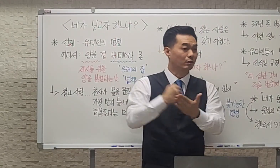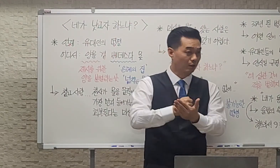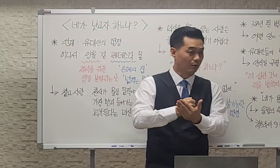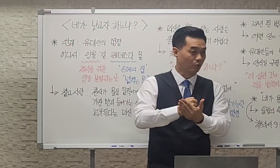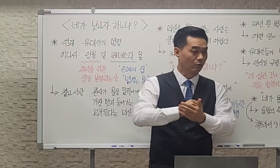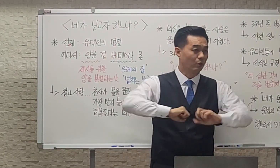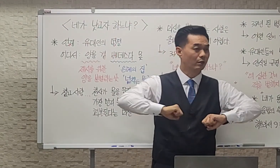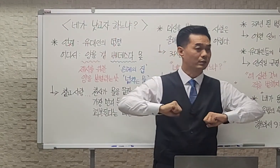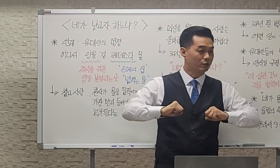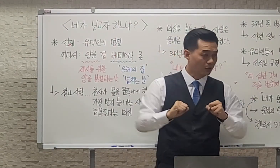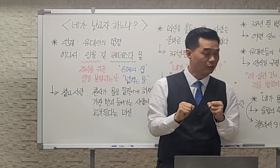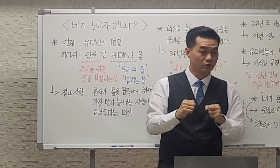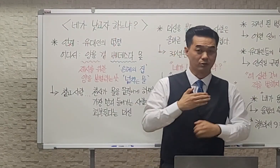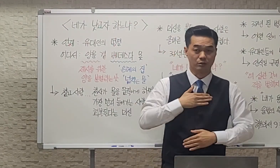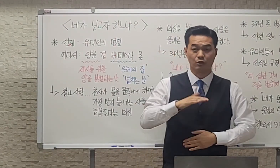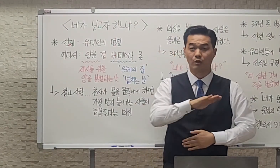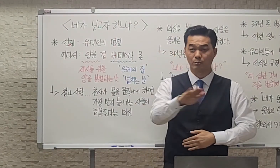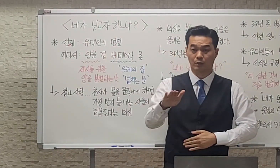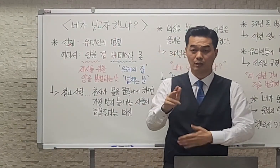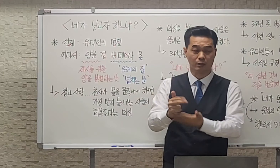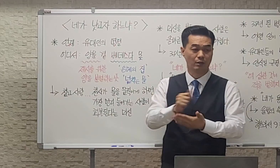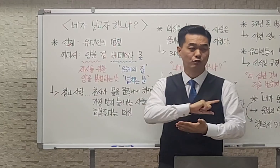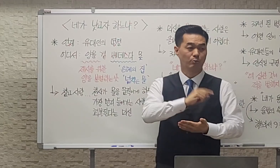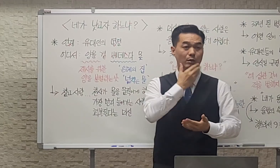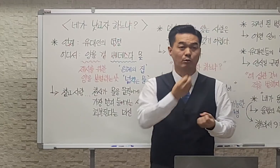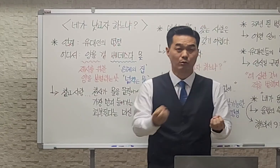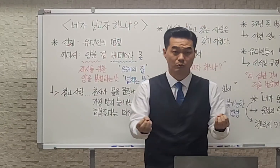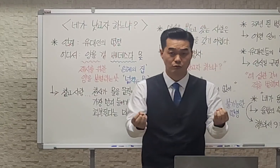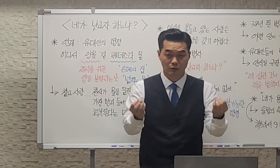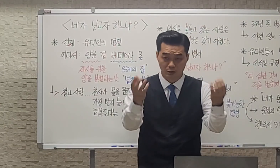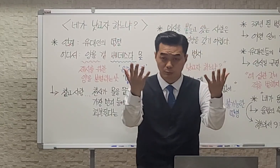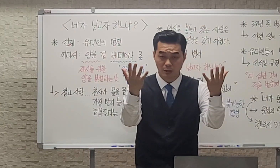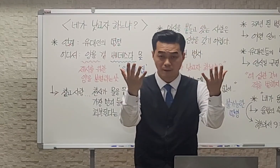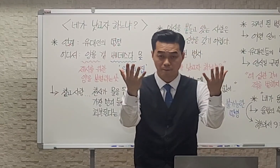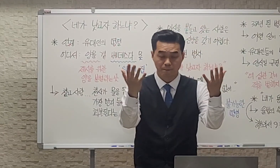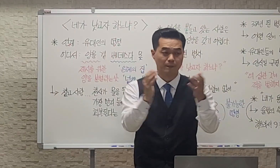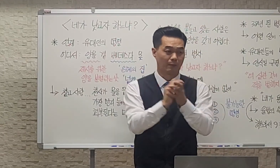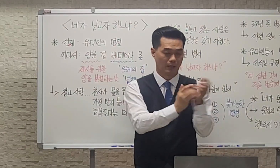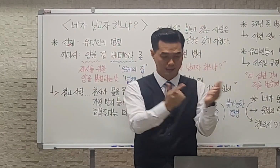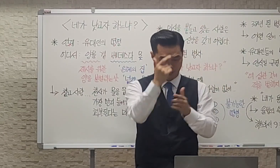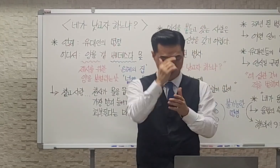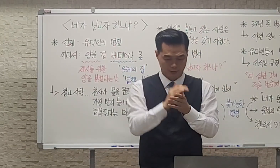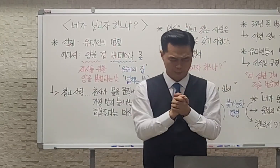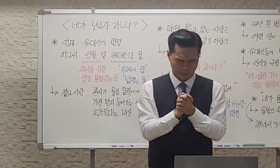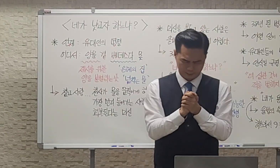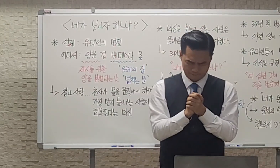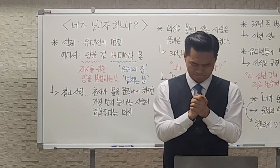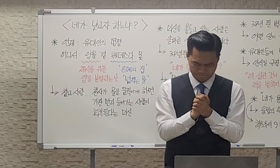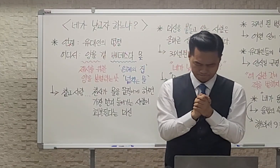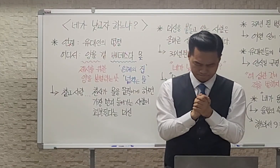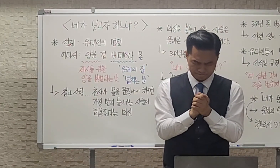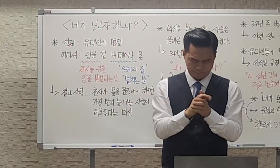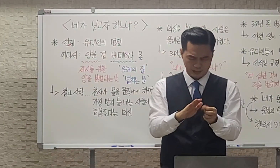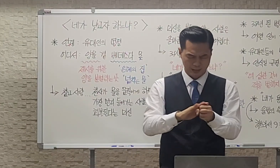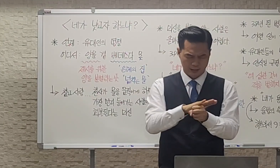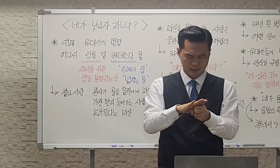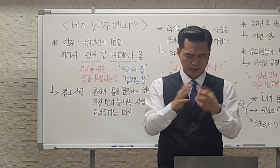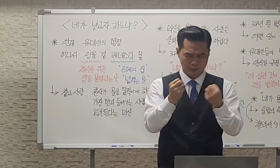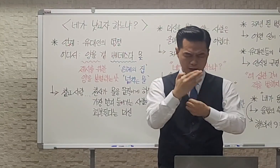결단하고 실천할 수 있는 저와 여러분 되기를 주님의 이름으로 축원드립니다. 같이 일어나겠습니다. 사랑이 많으신